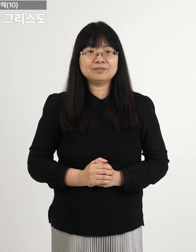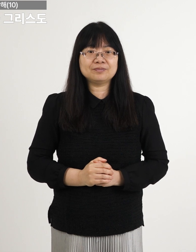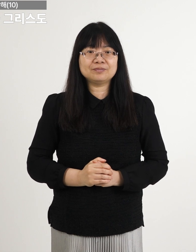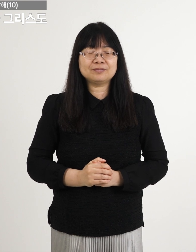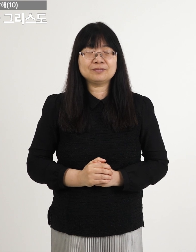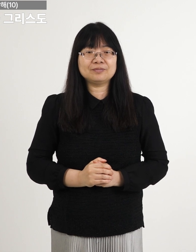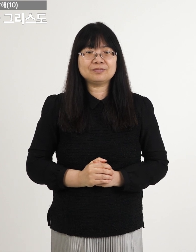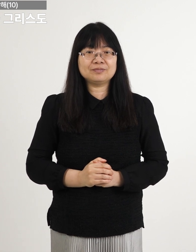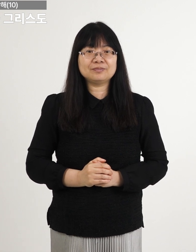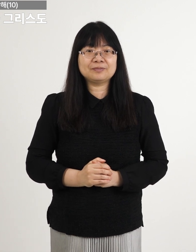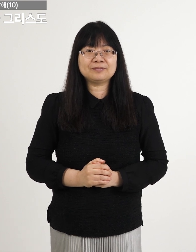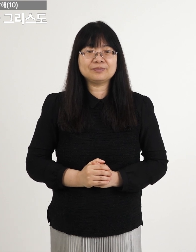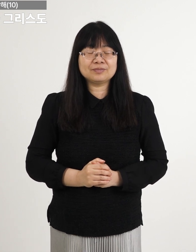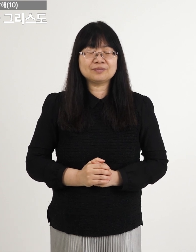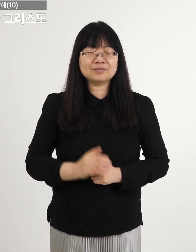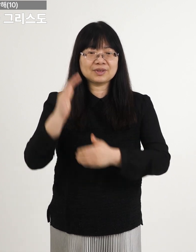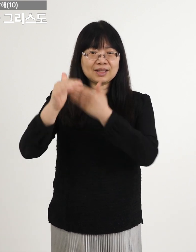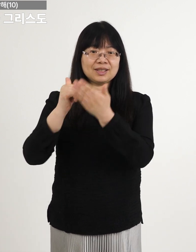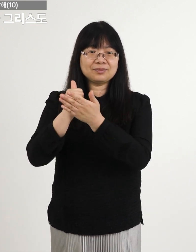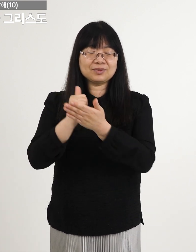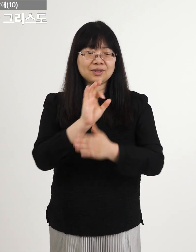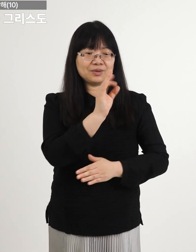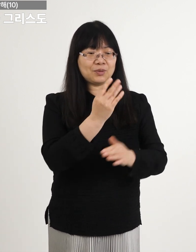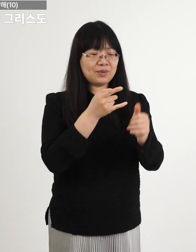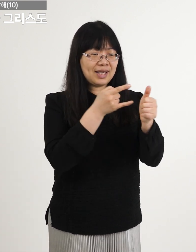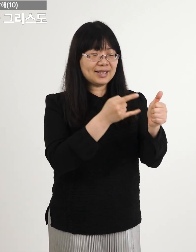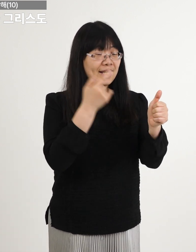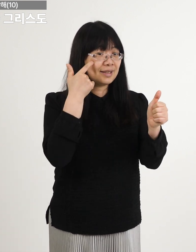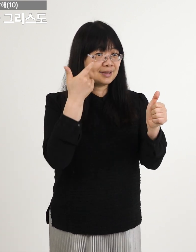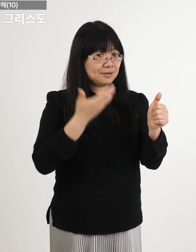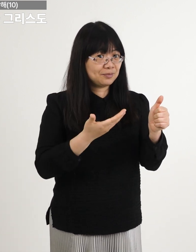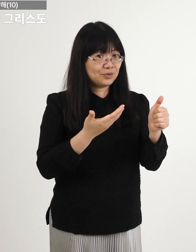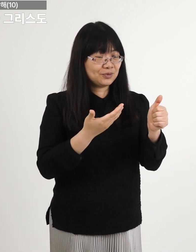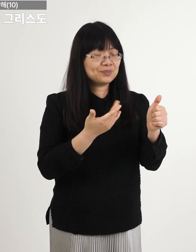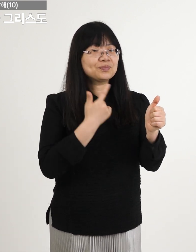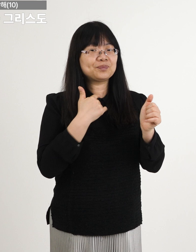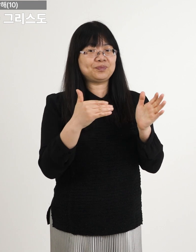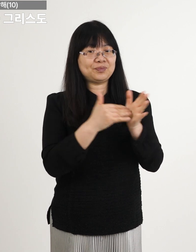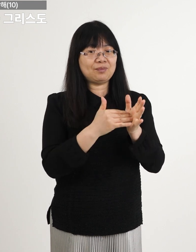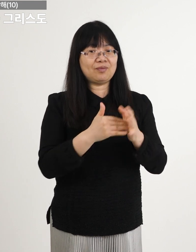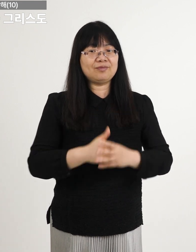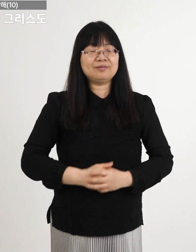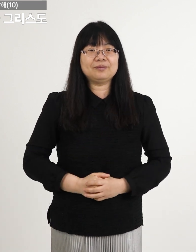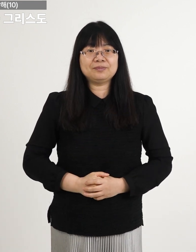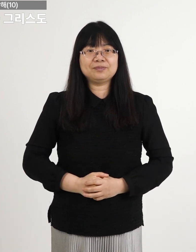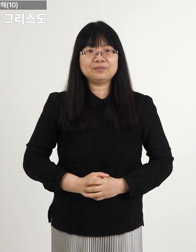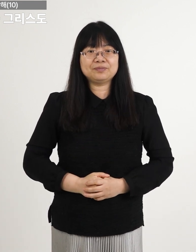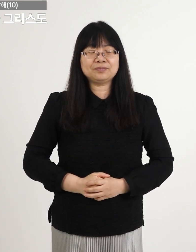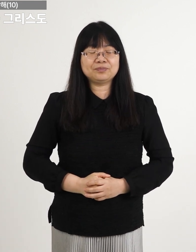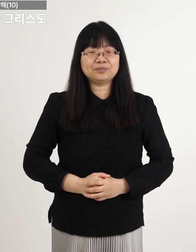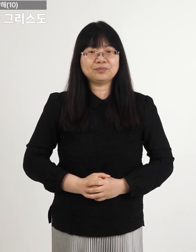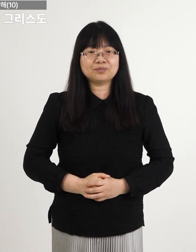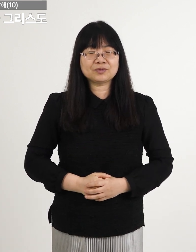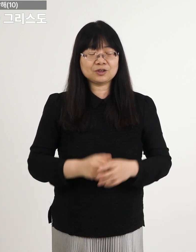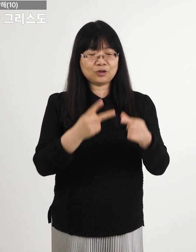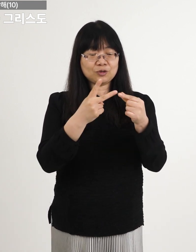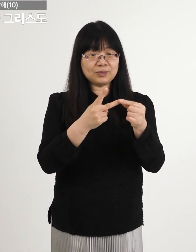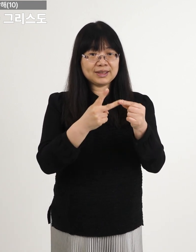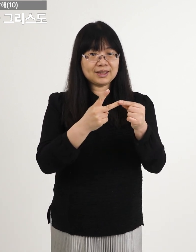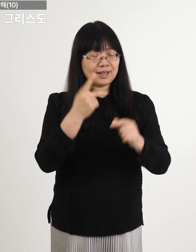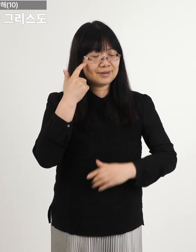이런 걸로 봐서 하나님이 욥에게 어떤 질문을 했었습니다. 자, 그런데 이 두